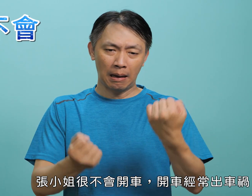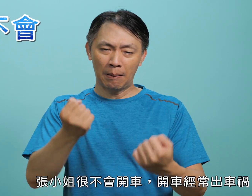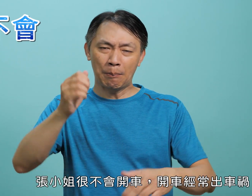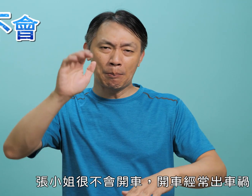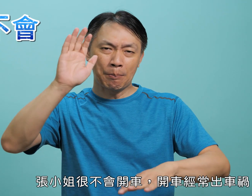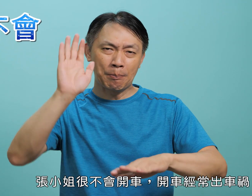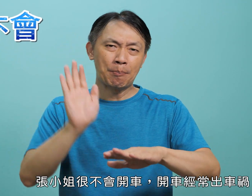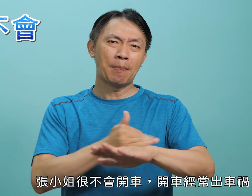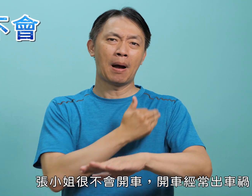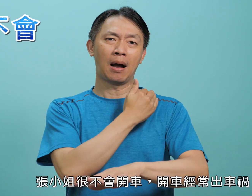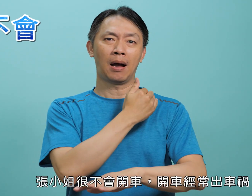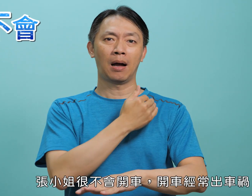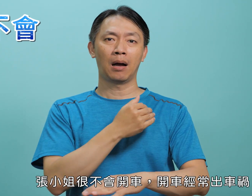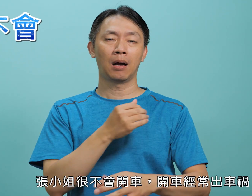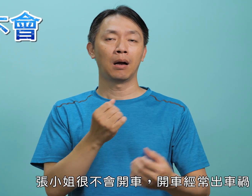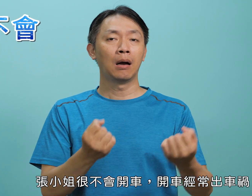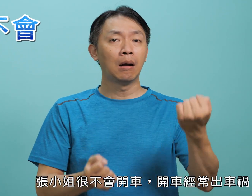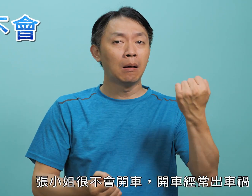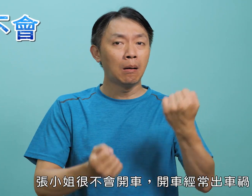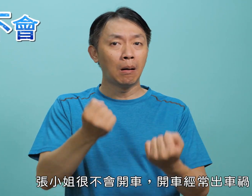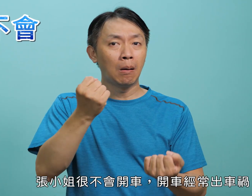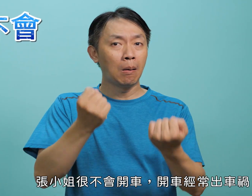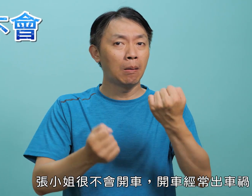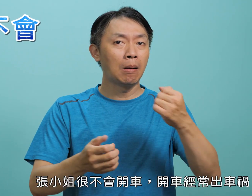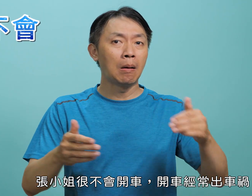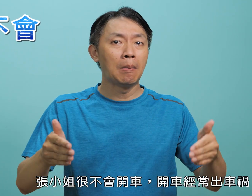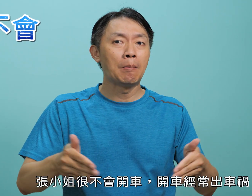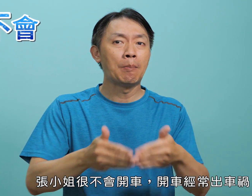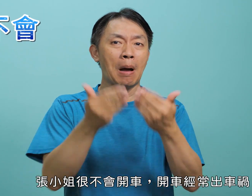张小姐很不会开车，开车经常出车祸。